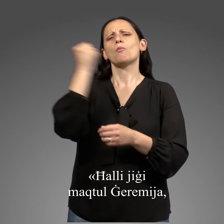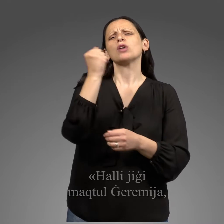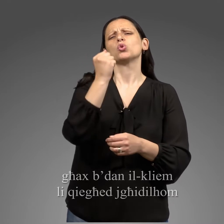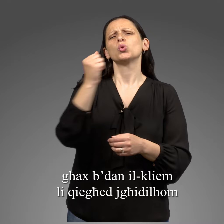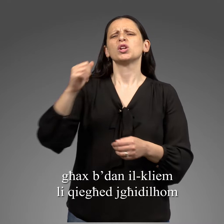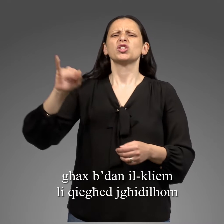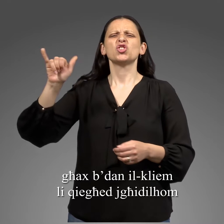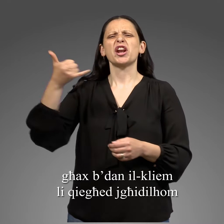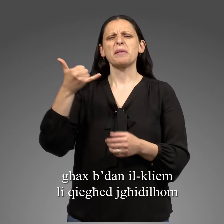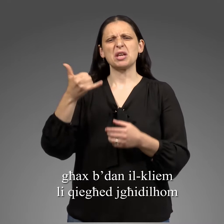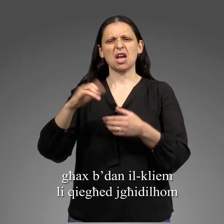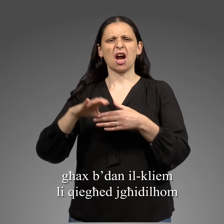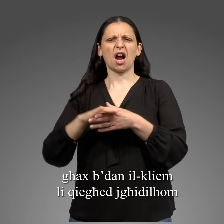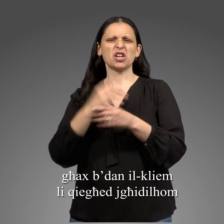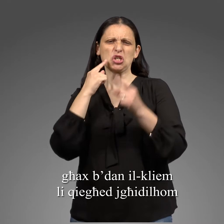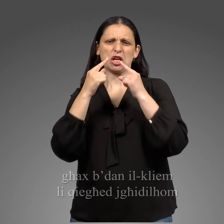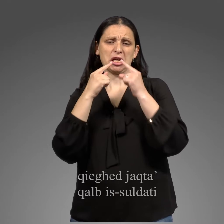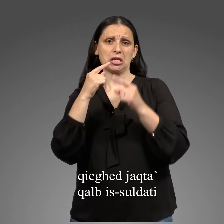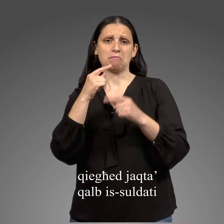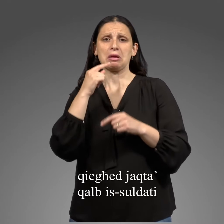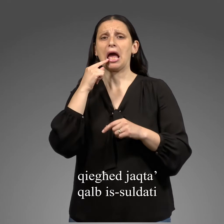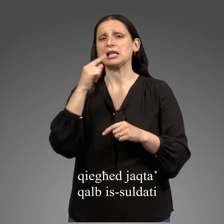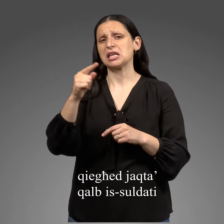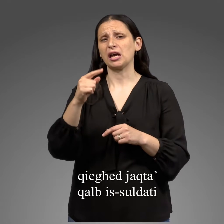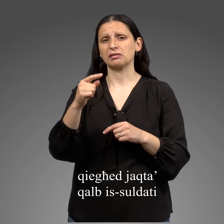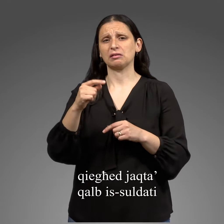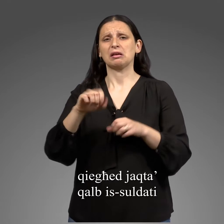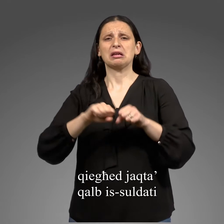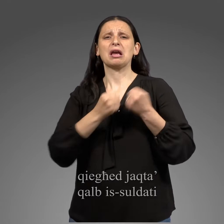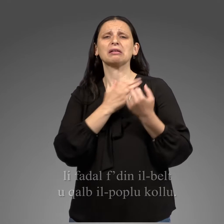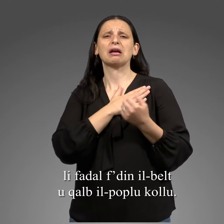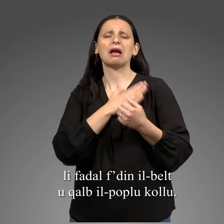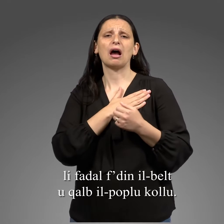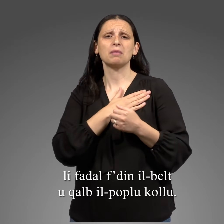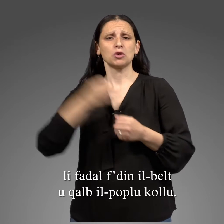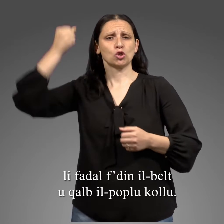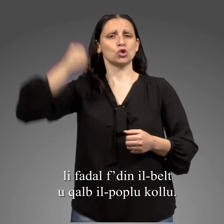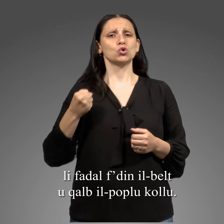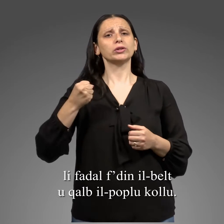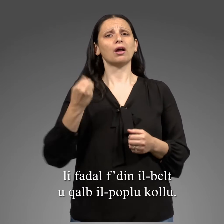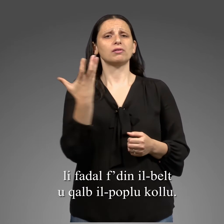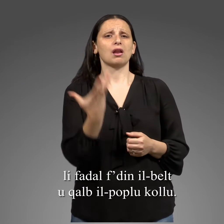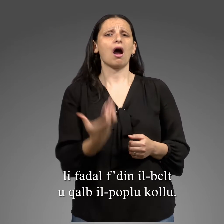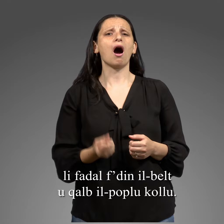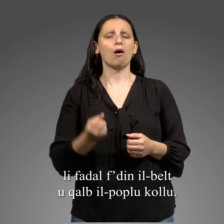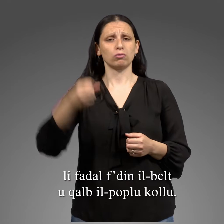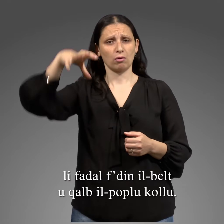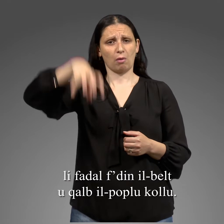ħħbdanu jiklim li iħat jajdu l-om iħat jieqta għalp il-soldati li fadal f'den il-belt u għalp il-poplu kollu